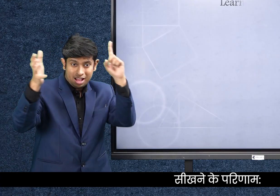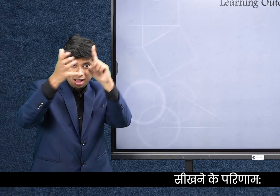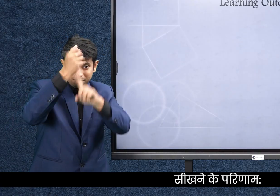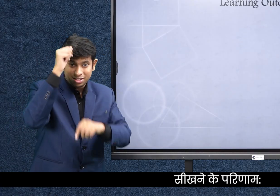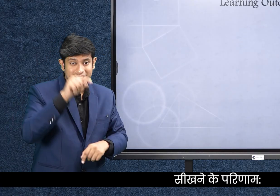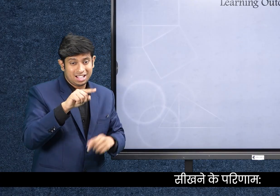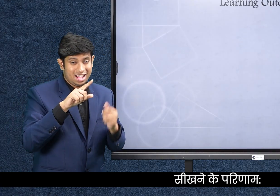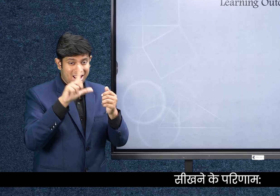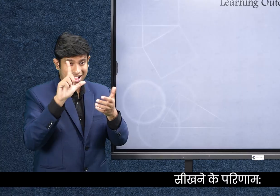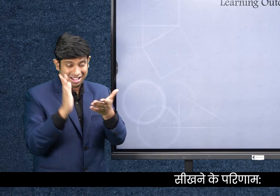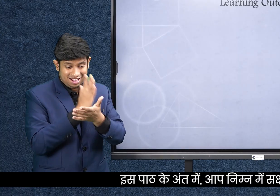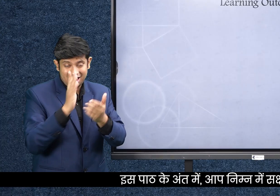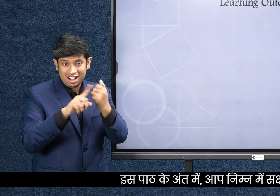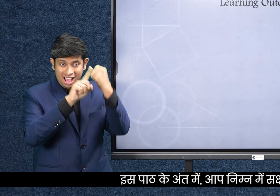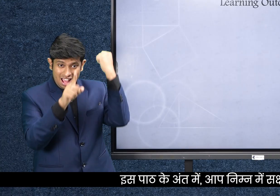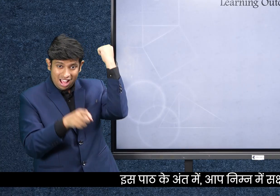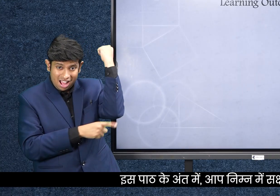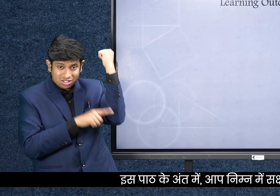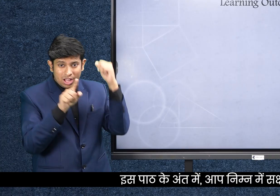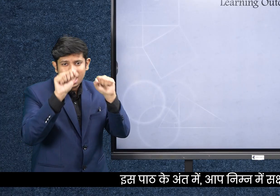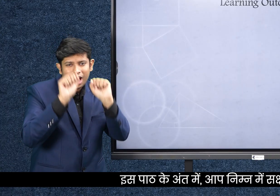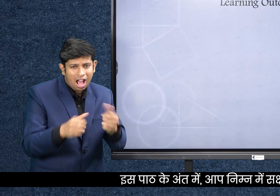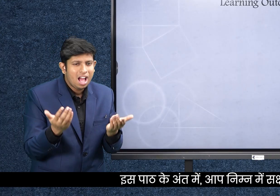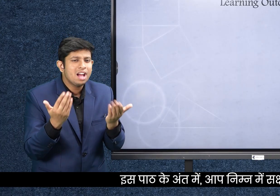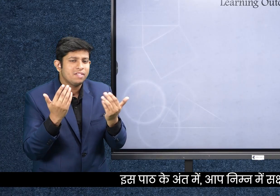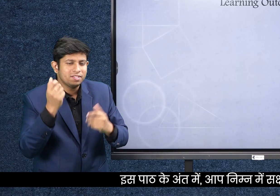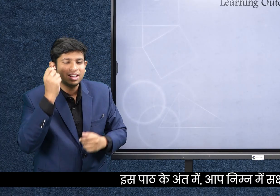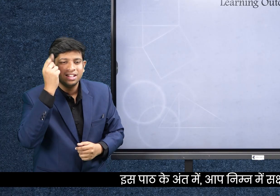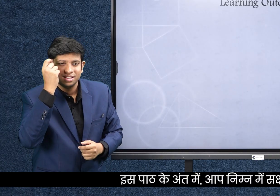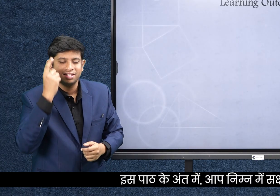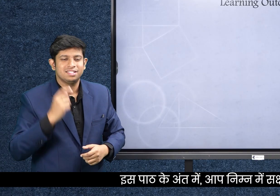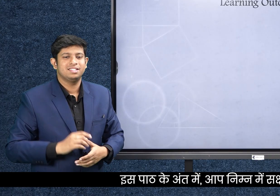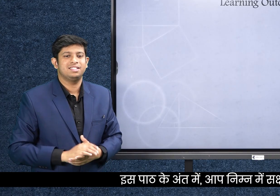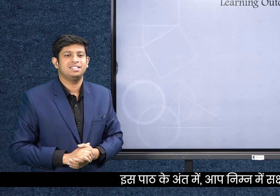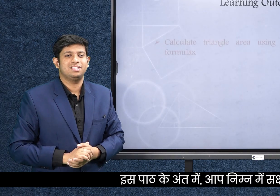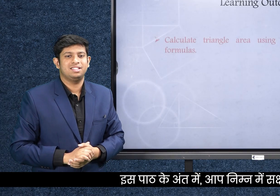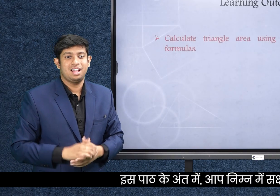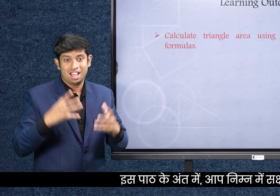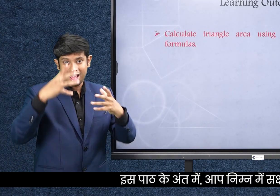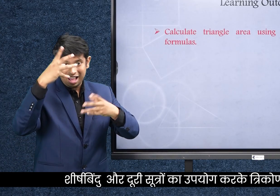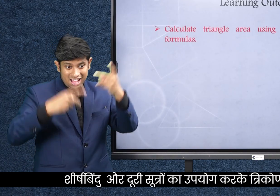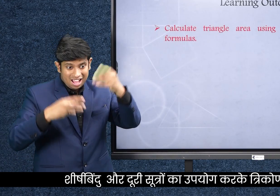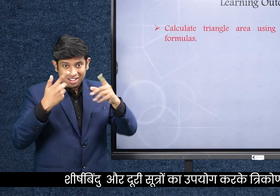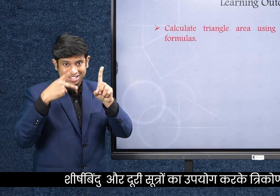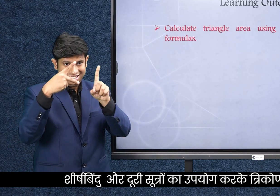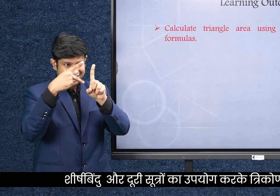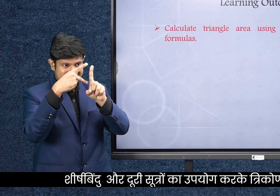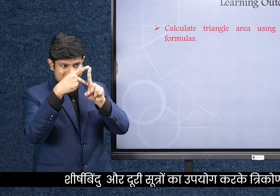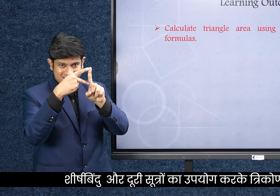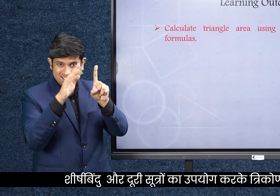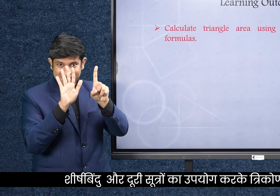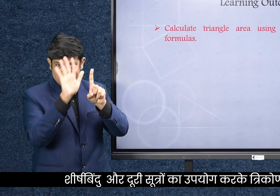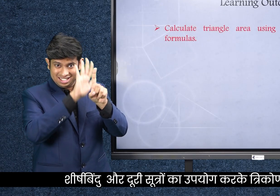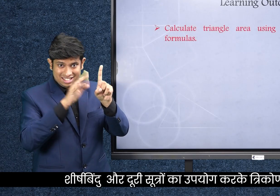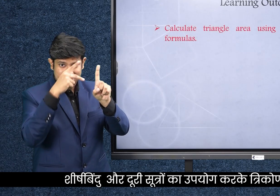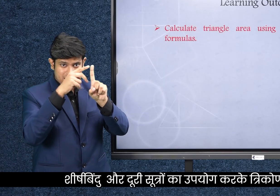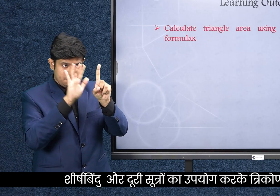सीखने के परिणाम। इस पाठ में अंत में आप निम्न में सक्षम होगा: शीर्ष बिंदु और दूरी सूत्रों का